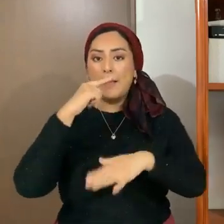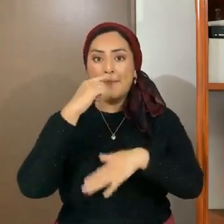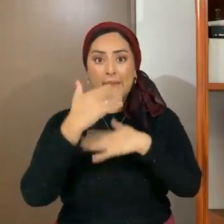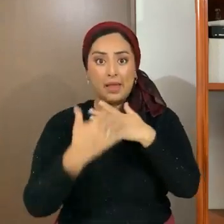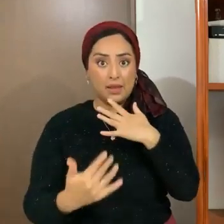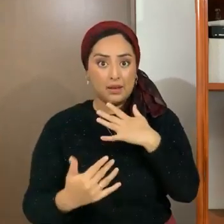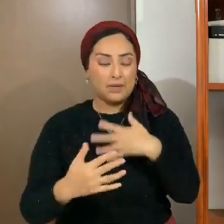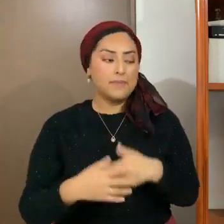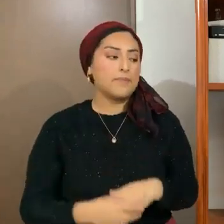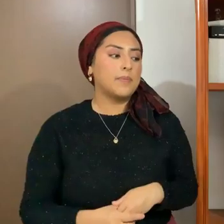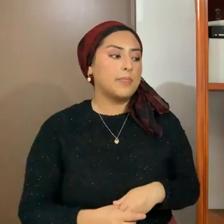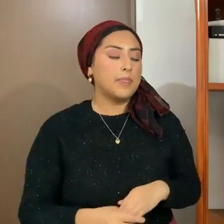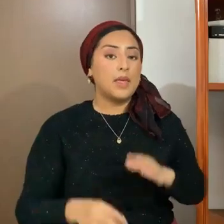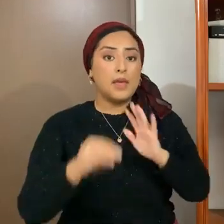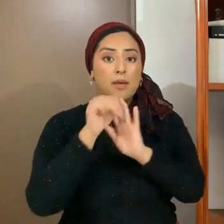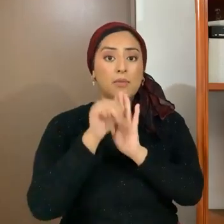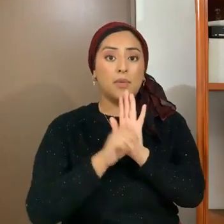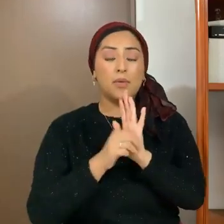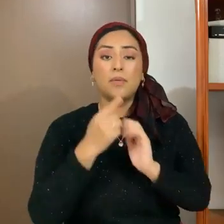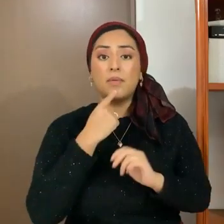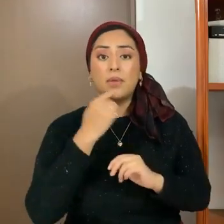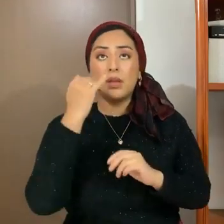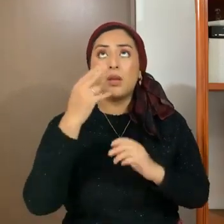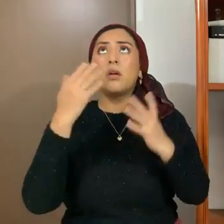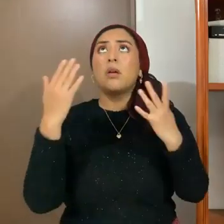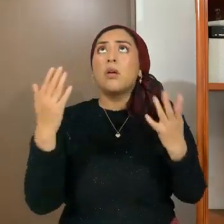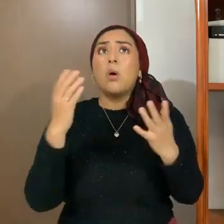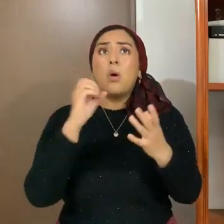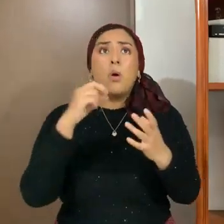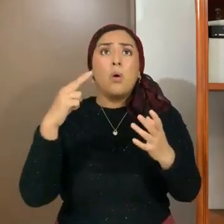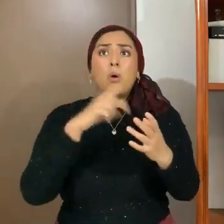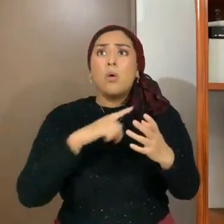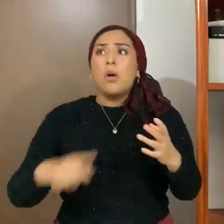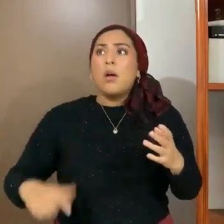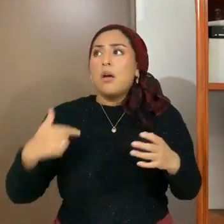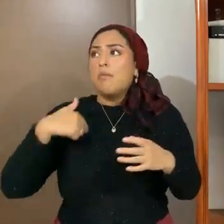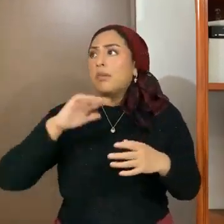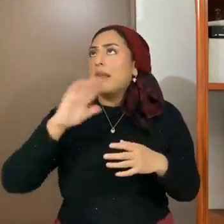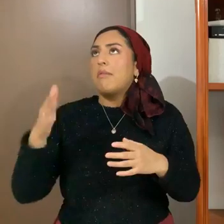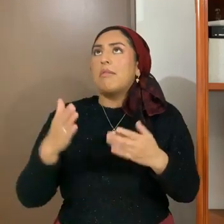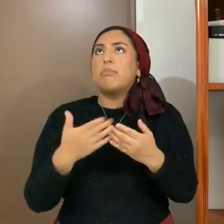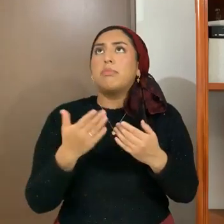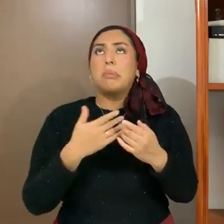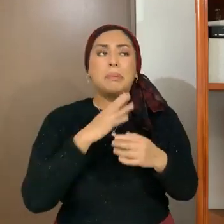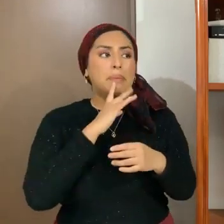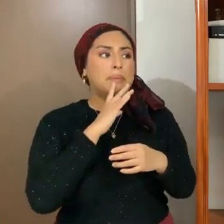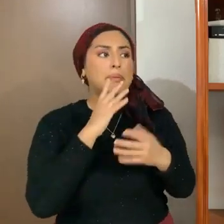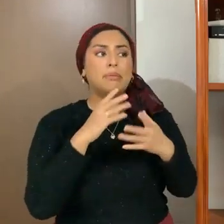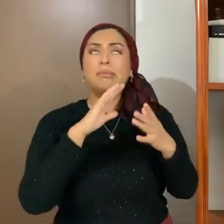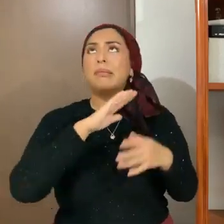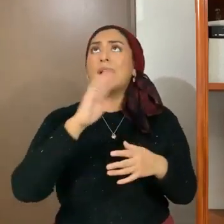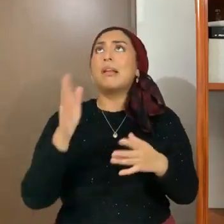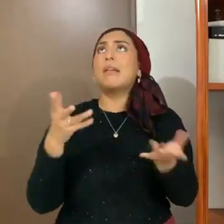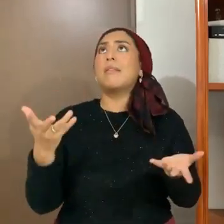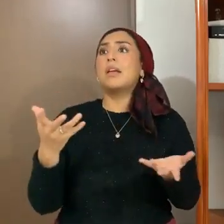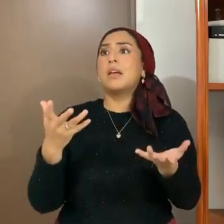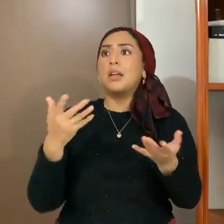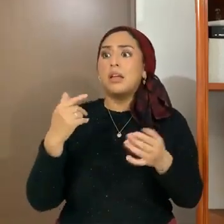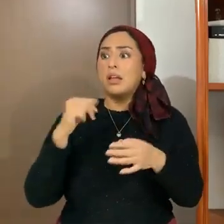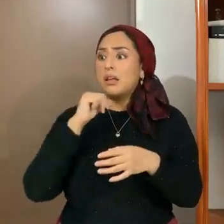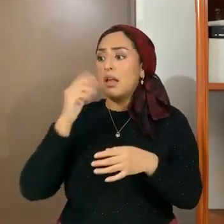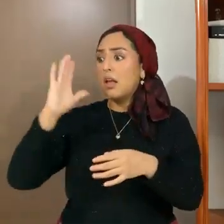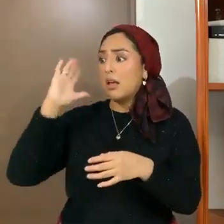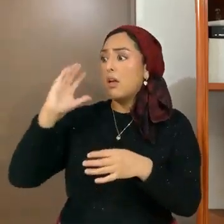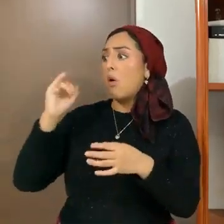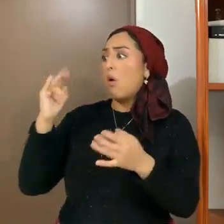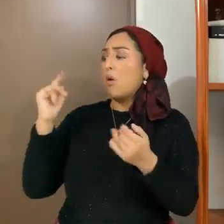tierra. Entonces dijo Moisés a Yahweh: ay, Adón, nunca he sido hombre de fácil palabra, mucha atención, ni antes ni desde